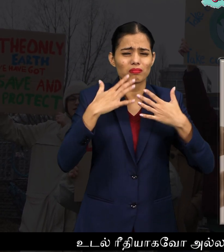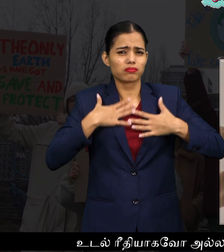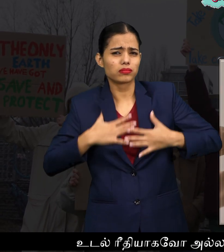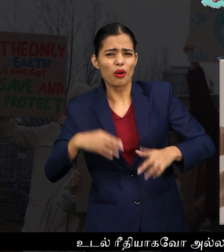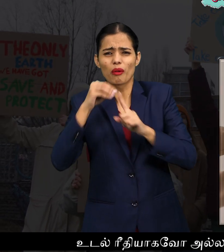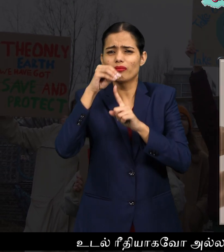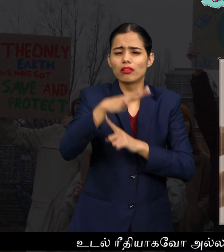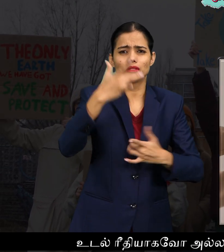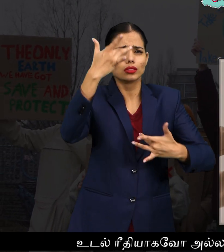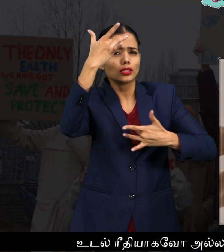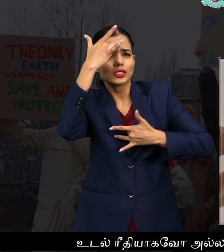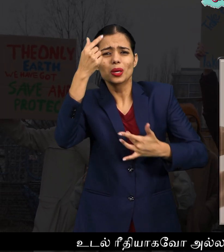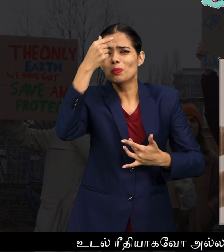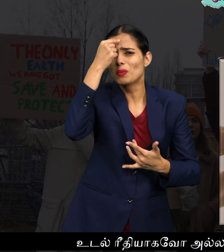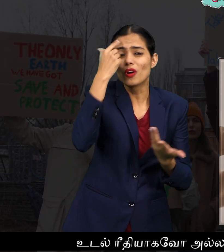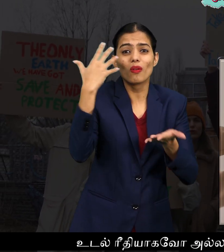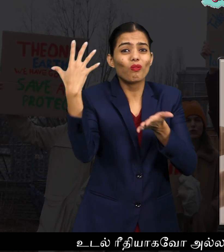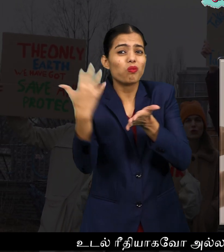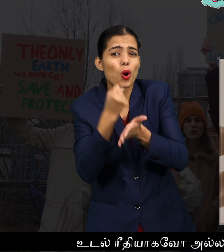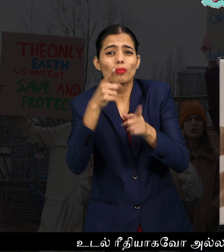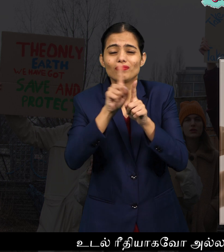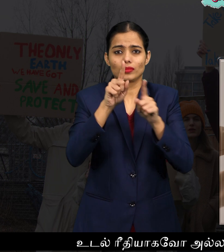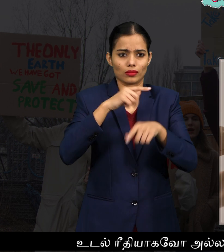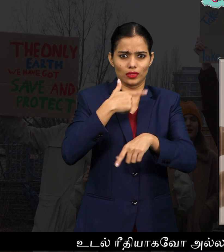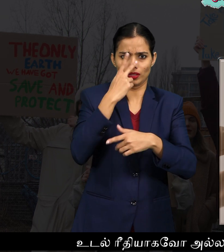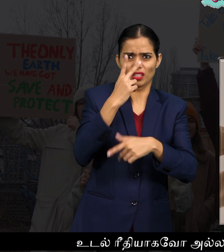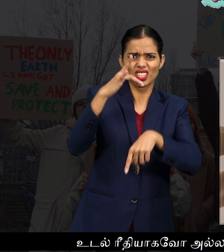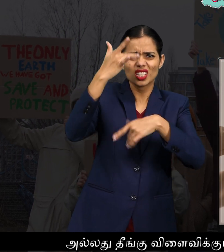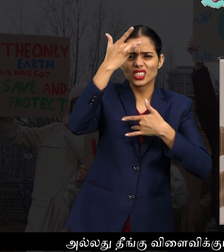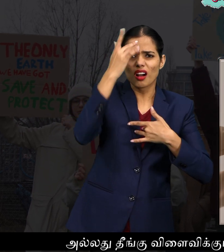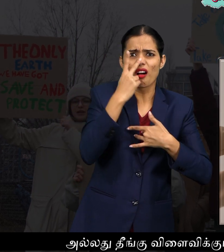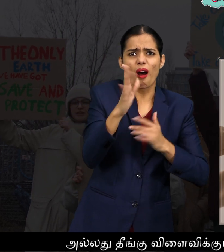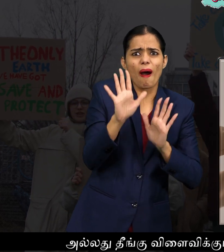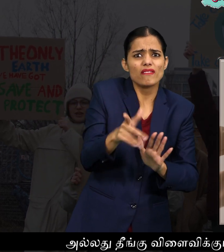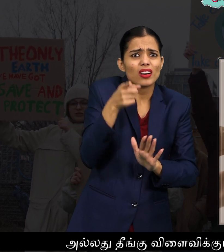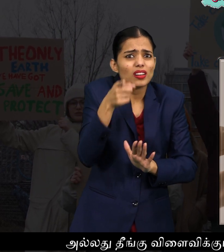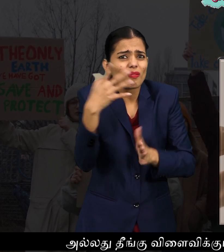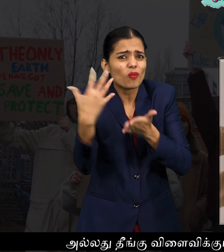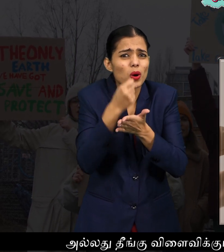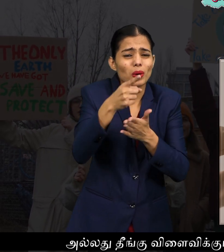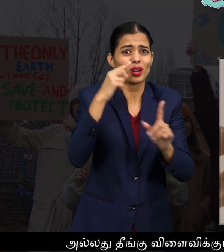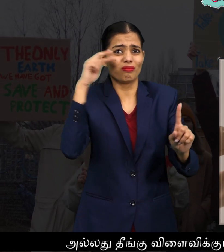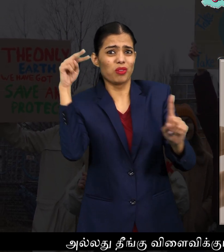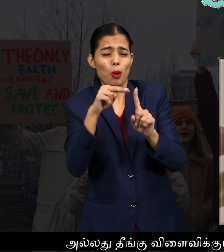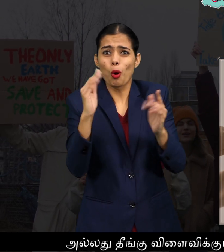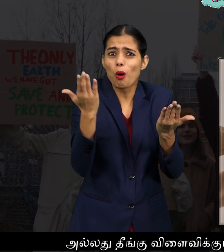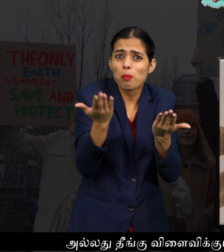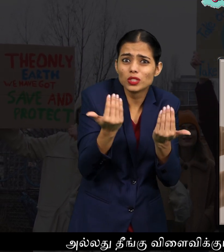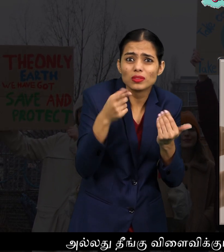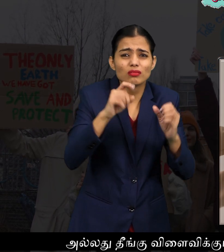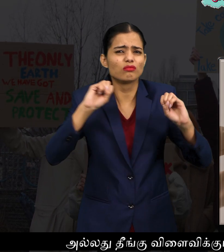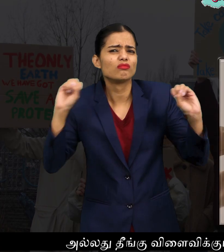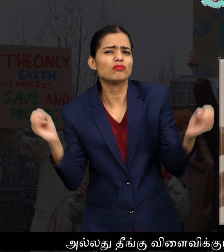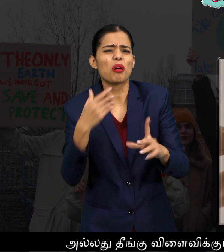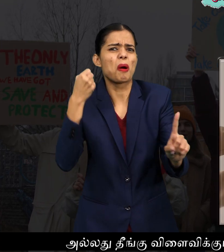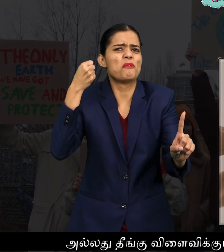உடல் ரீதியாகவோ அல்லது உணர்ச்சி ரீதியாகவோ தாக்கப்படும் அல்லது தீங்கு விளைவிக்கும்